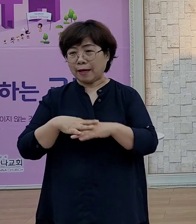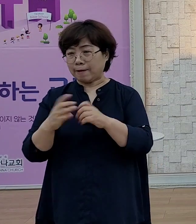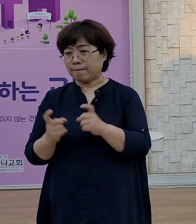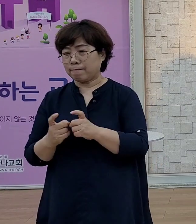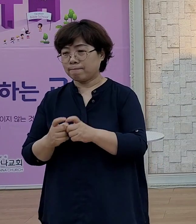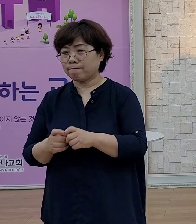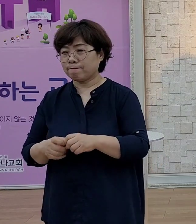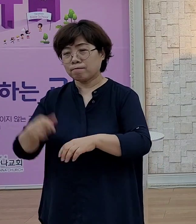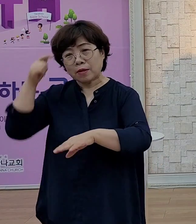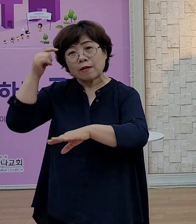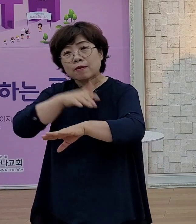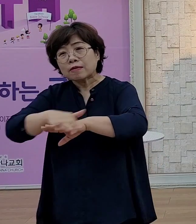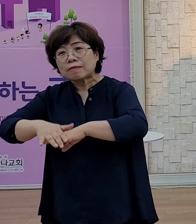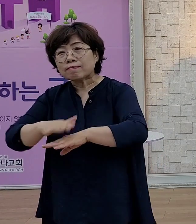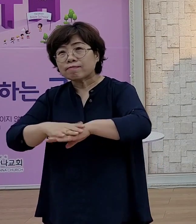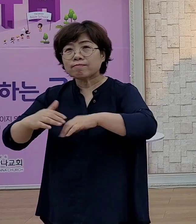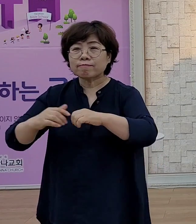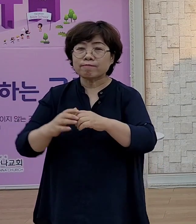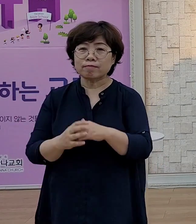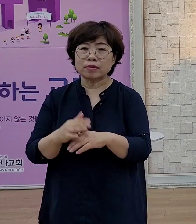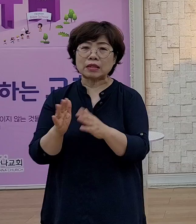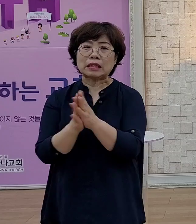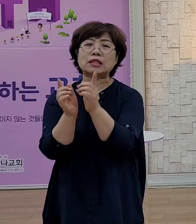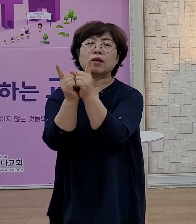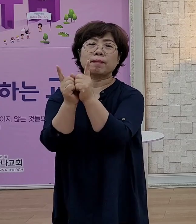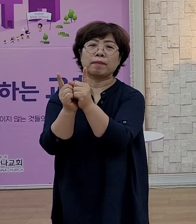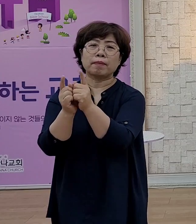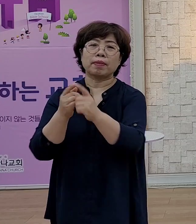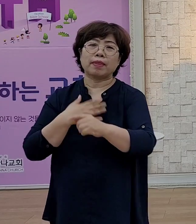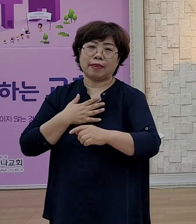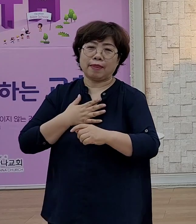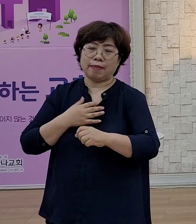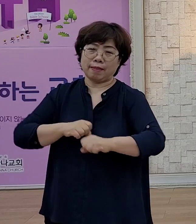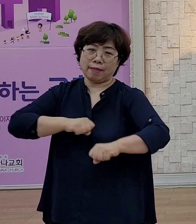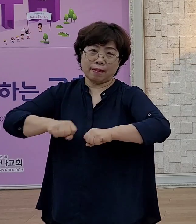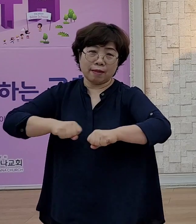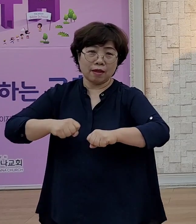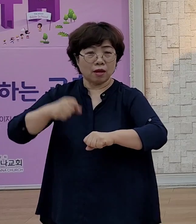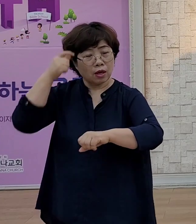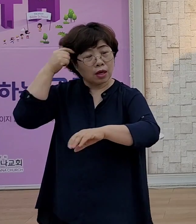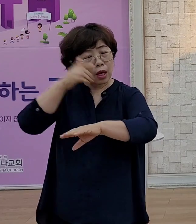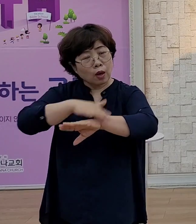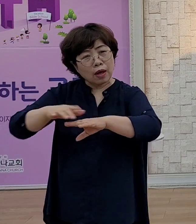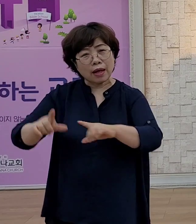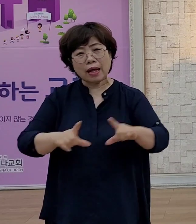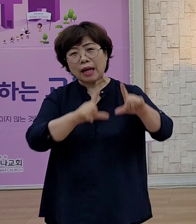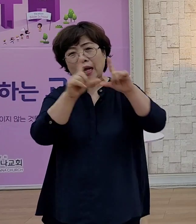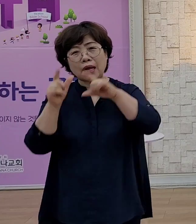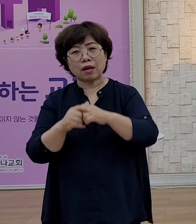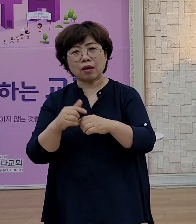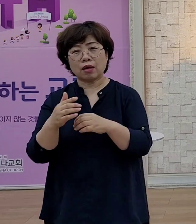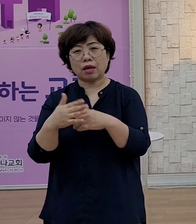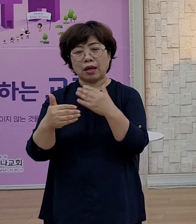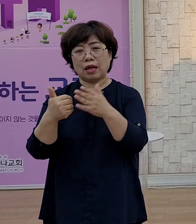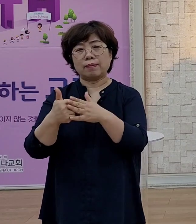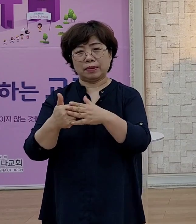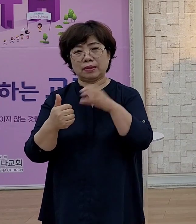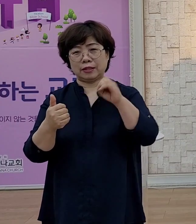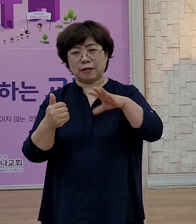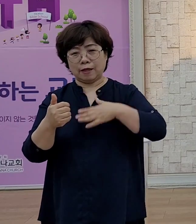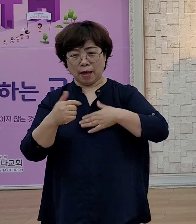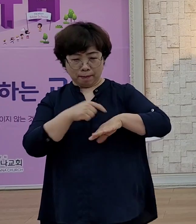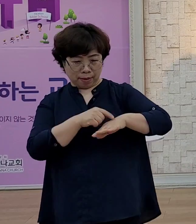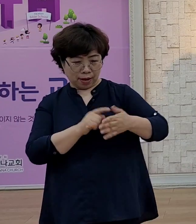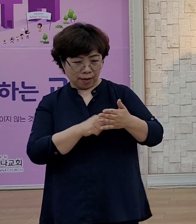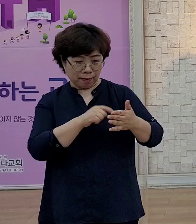삶, 보험, 이런 것까지 전부 다 우리는 다 계획하면서 사는데 하나님 어디 계신가?